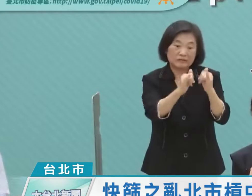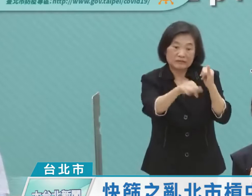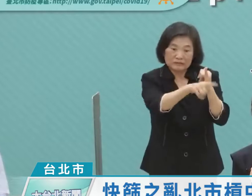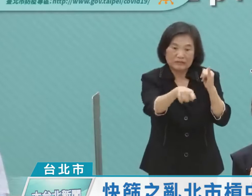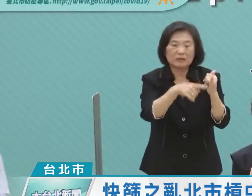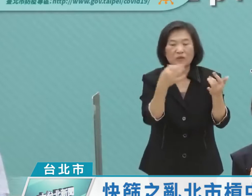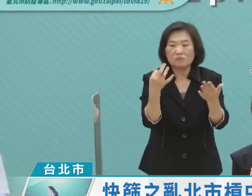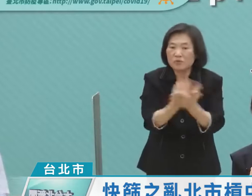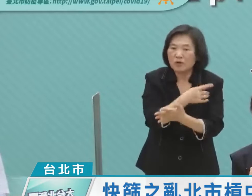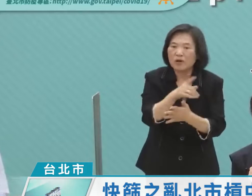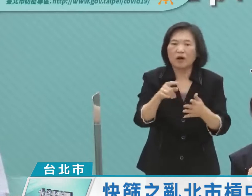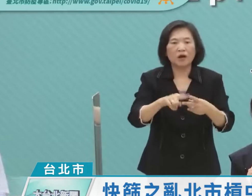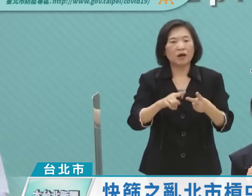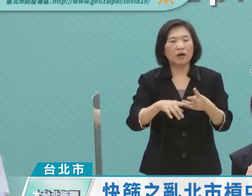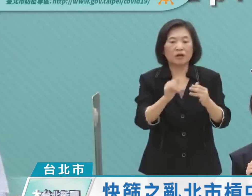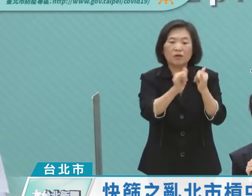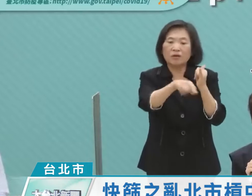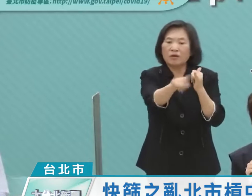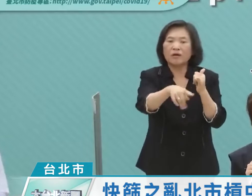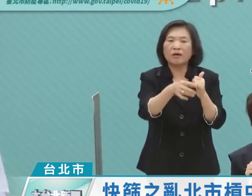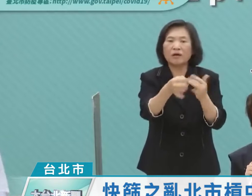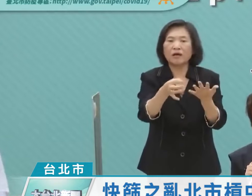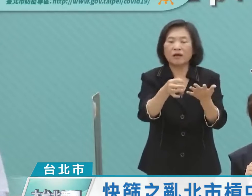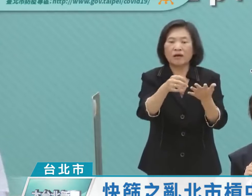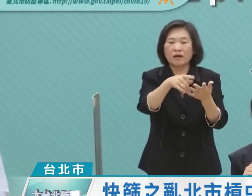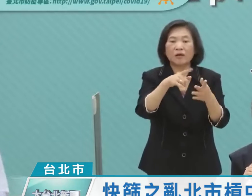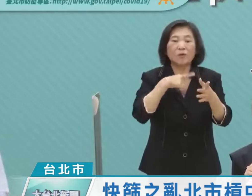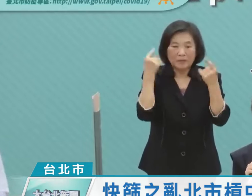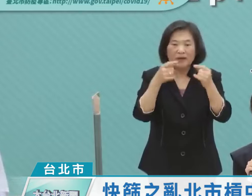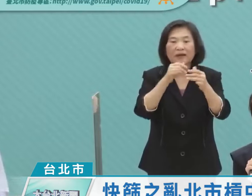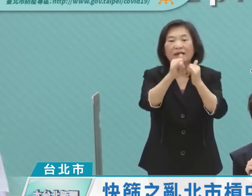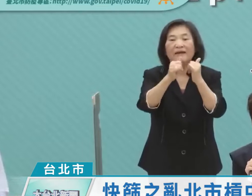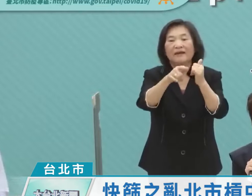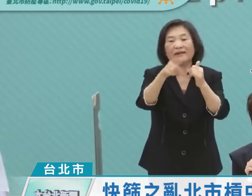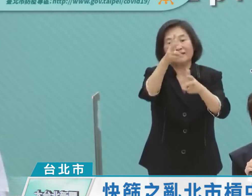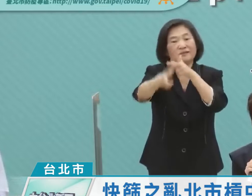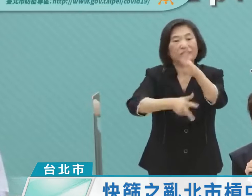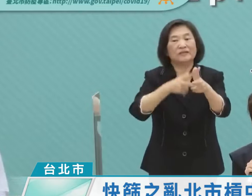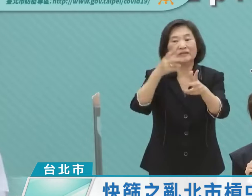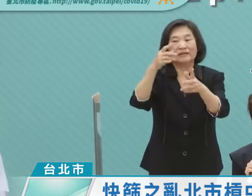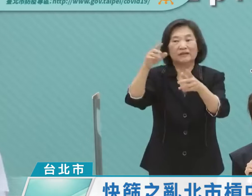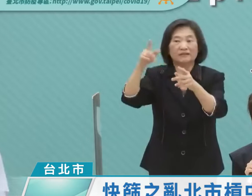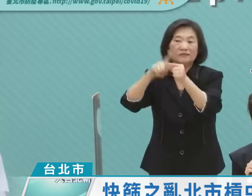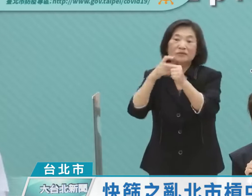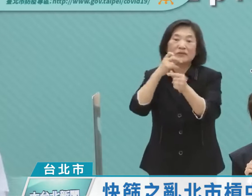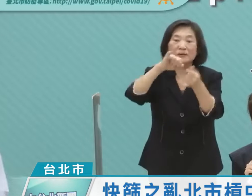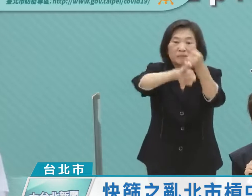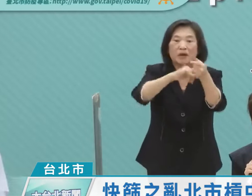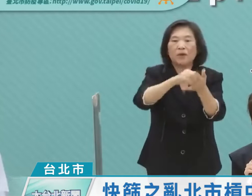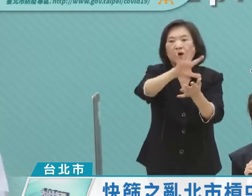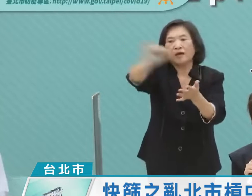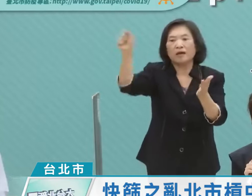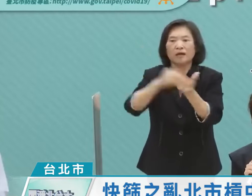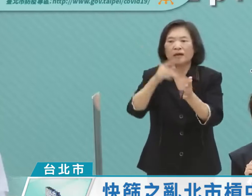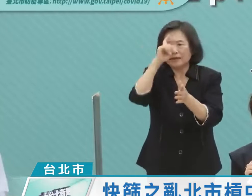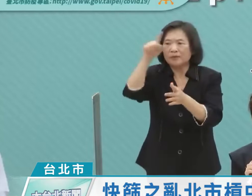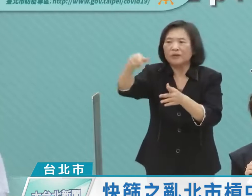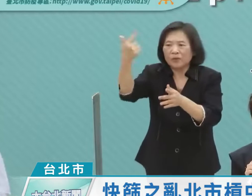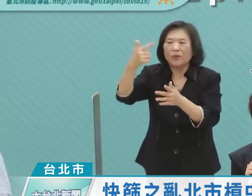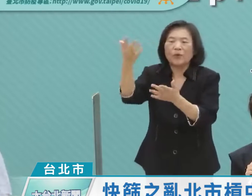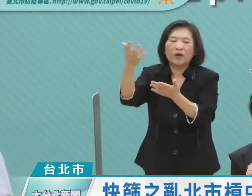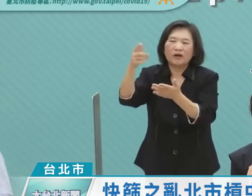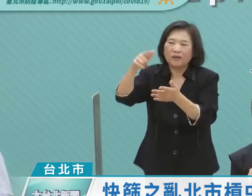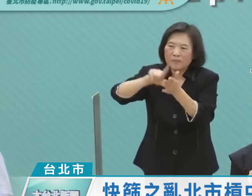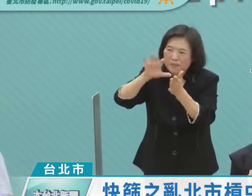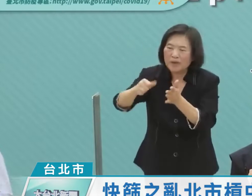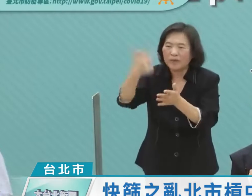快筛剂不足。那民间的快筛剂既然被中央征用的话，我们也希望中央能够尽速的让市民都能够快